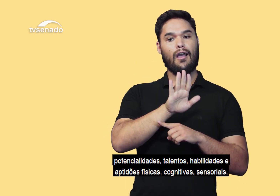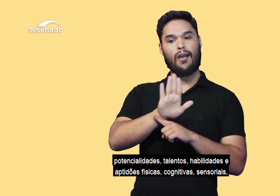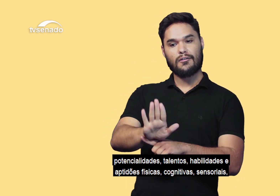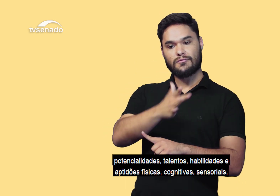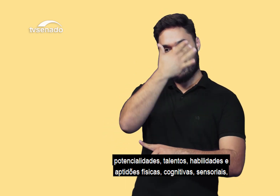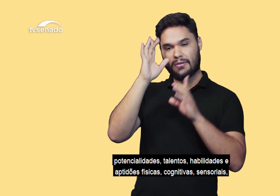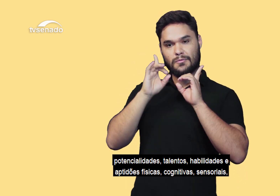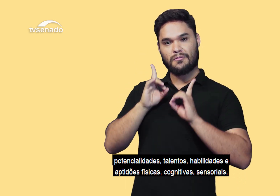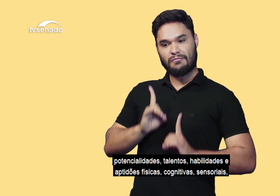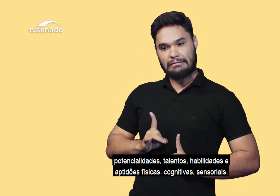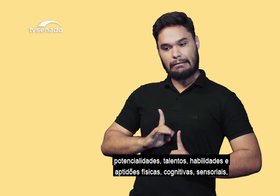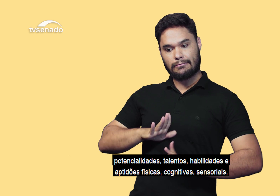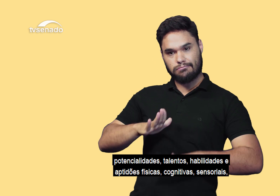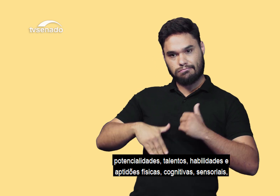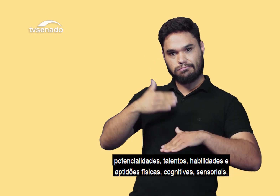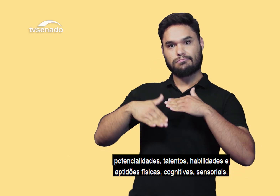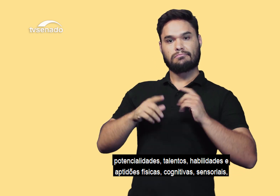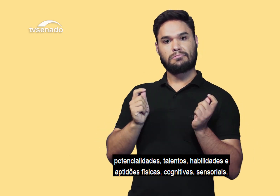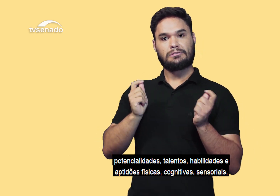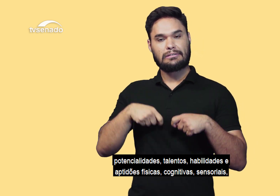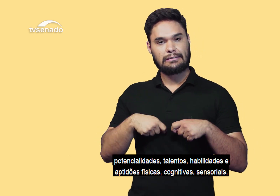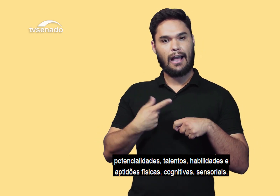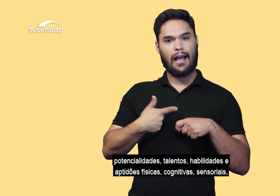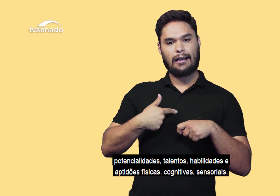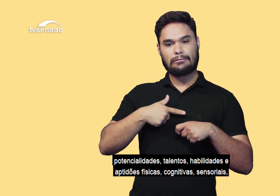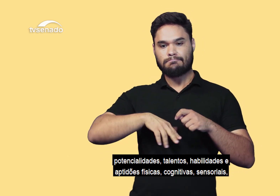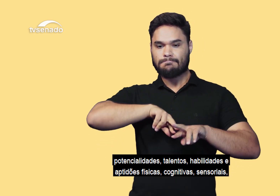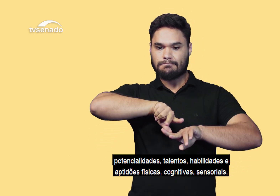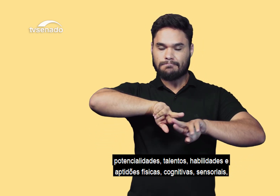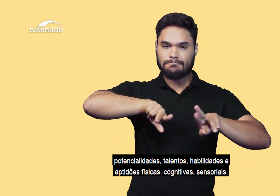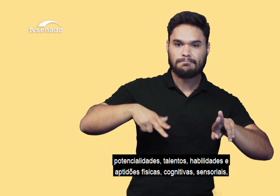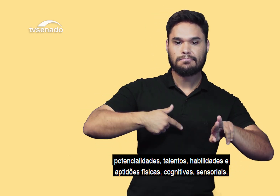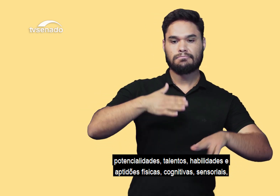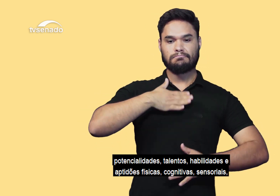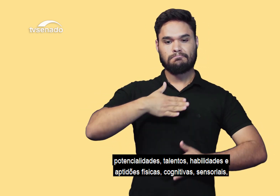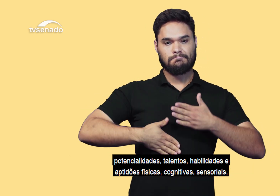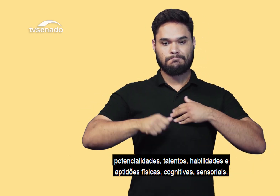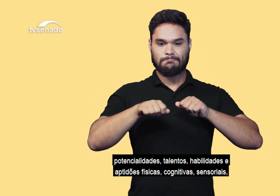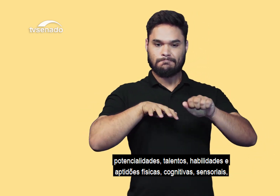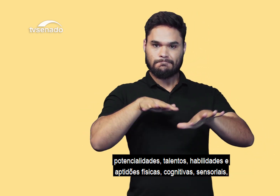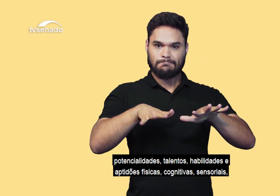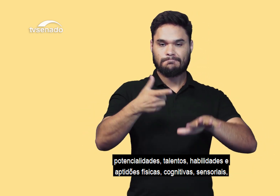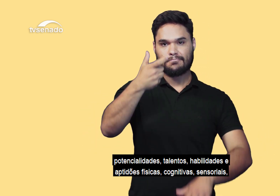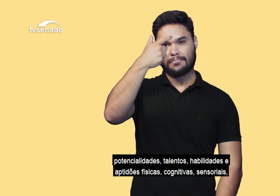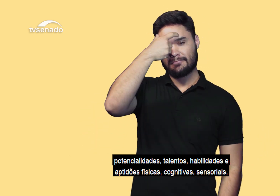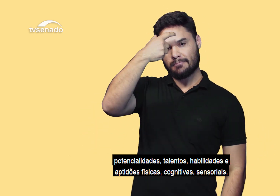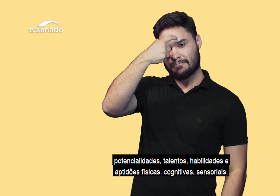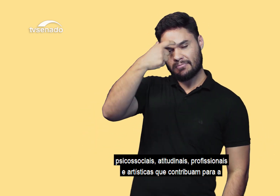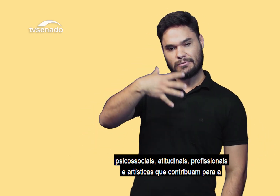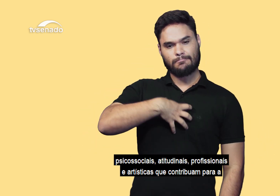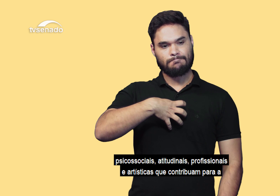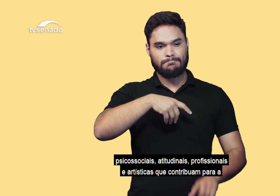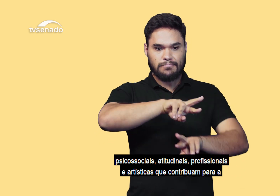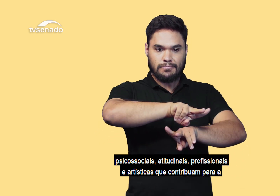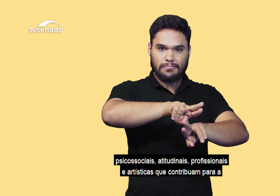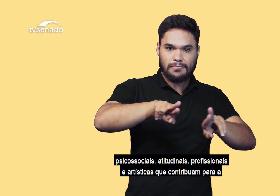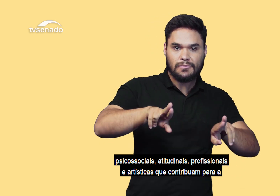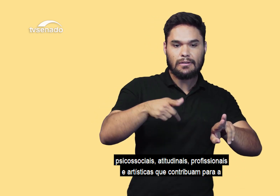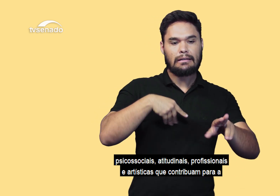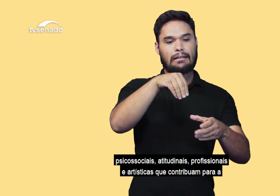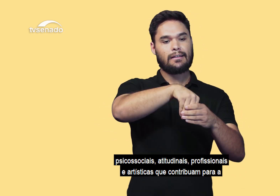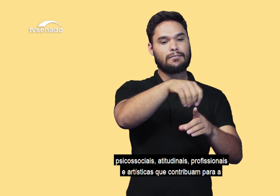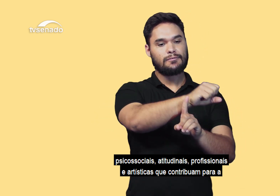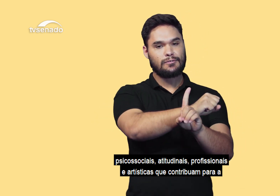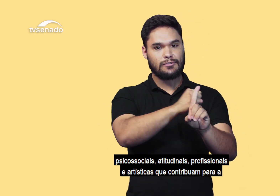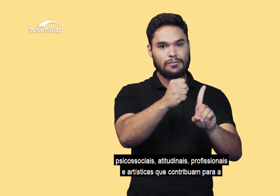potencialidades, talentos, habilidades e aptidões físicas, cognitivas, sensoriais, psicossociais,